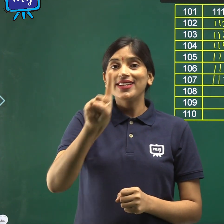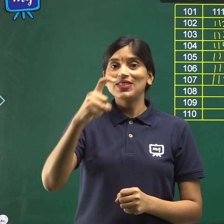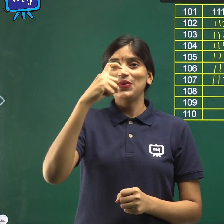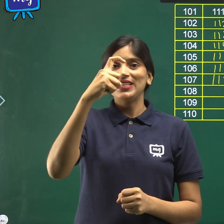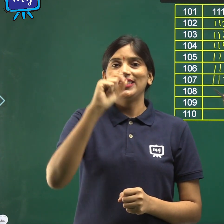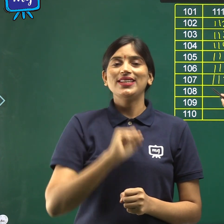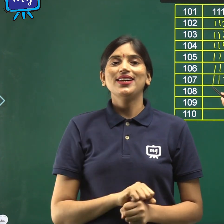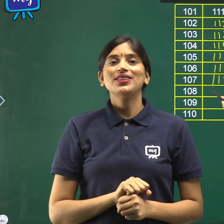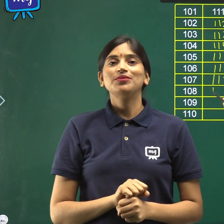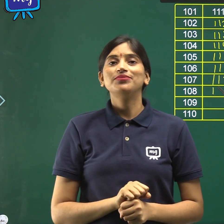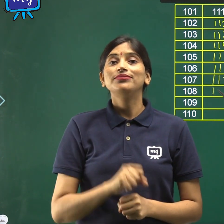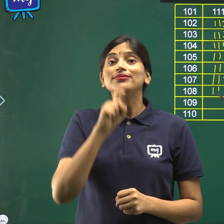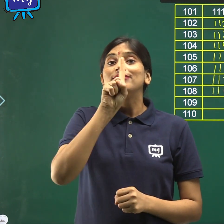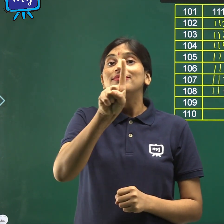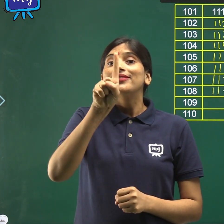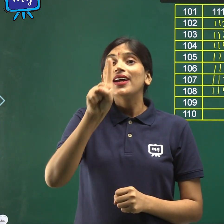117,